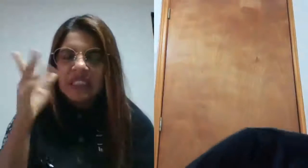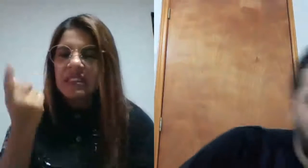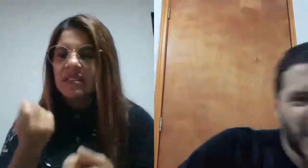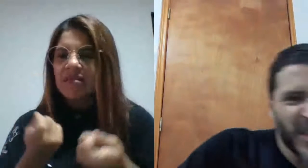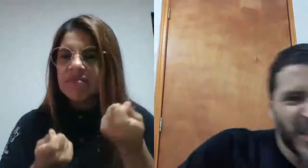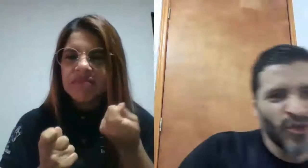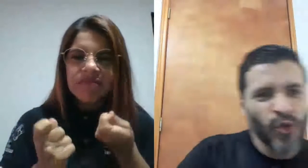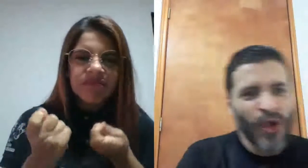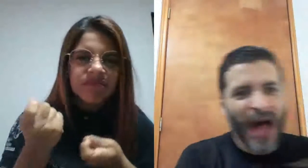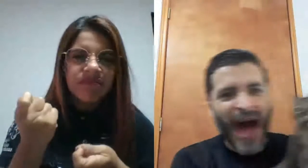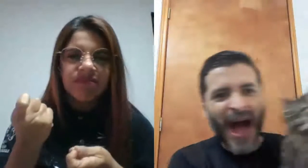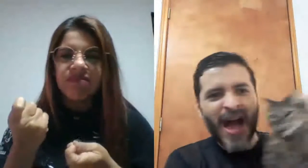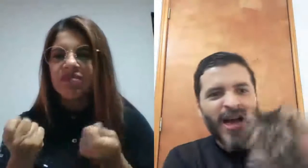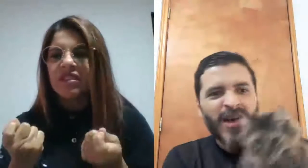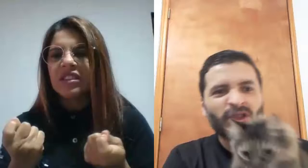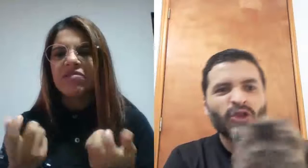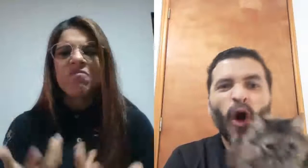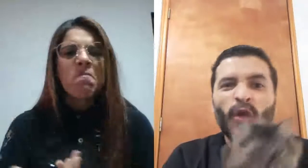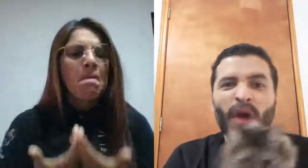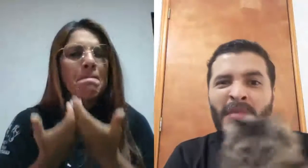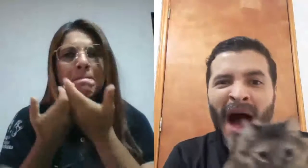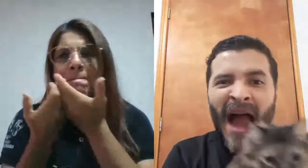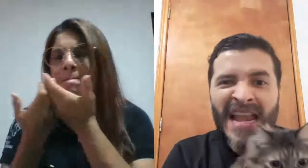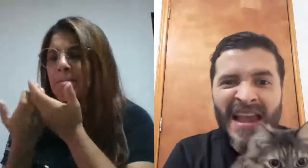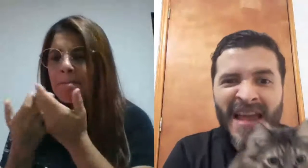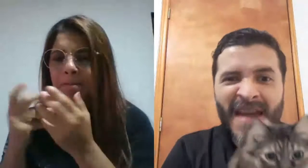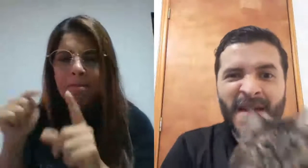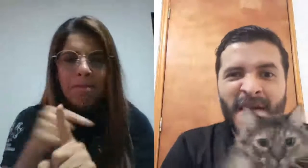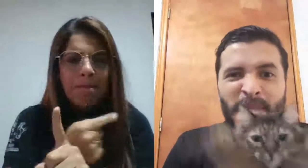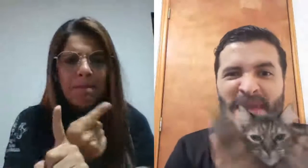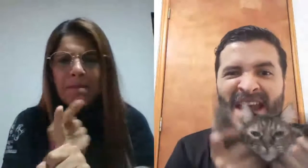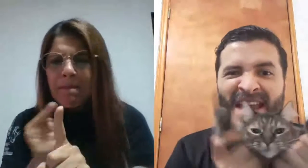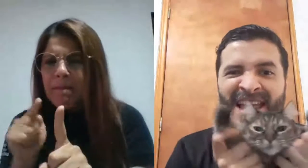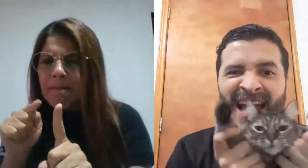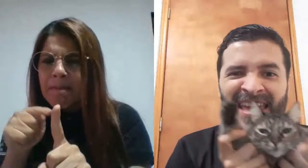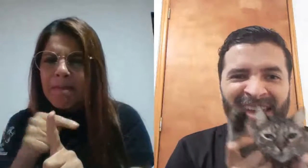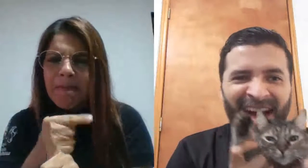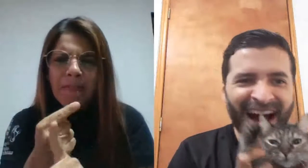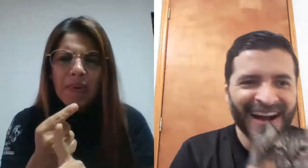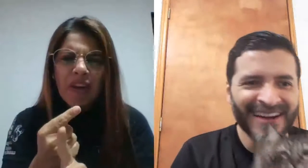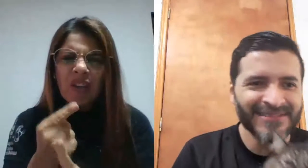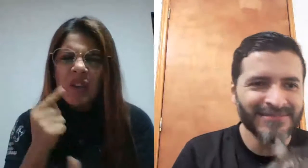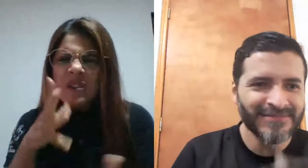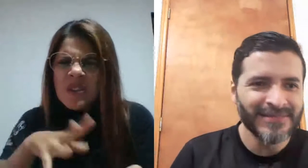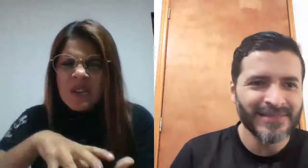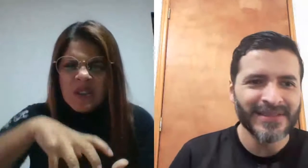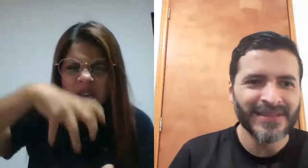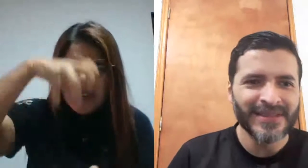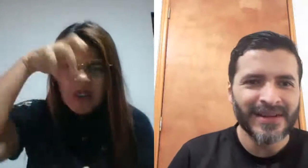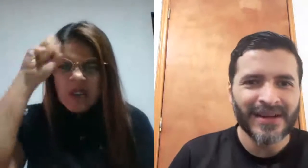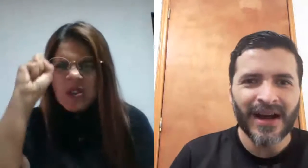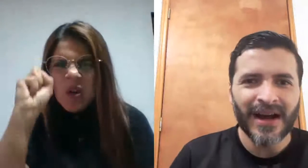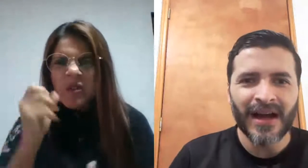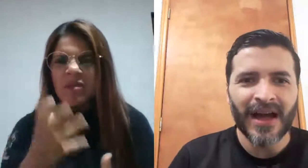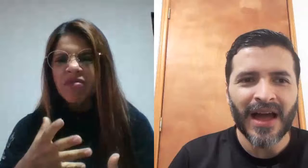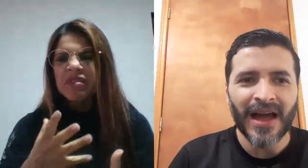perdernos. Sin duda, todo el mal viene de la ira.